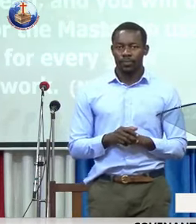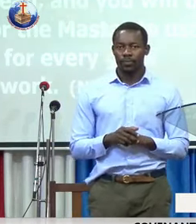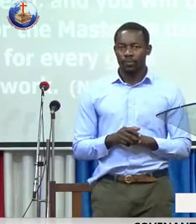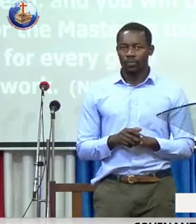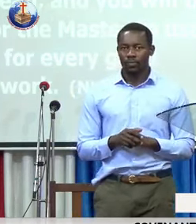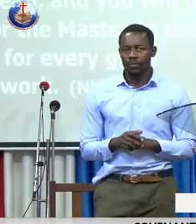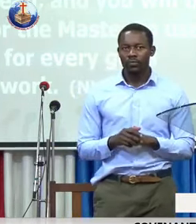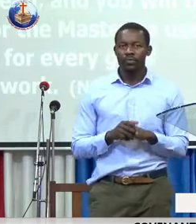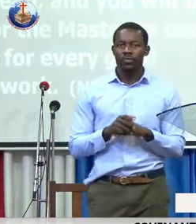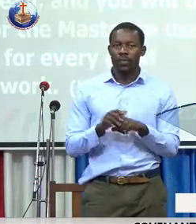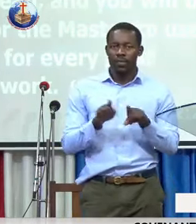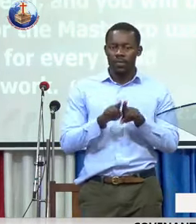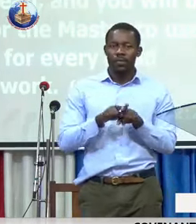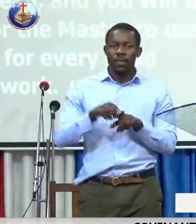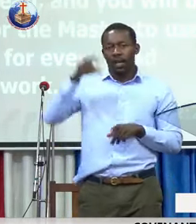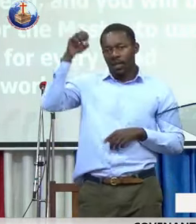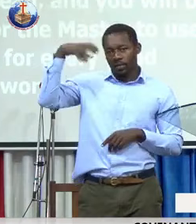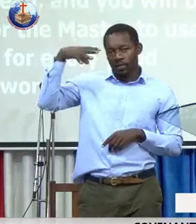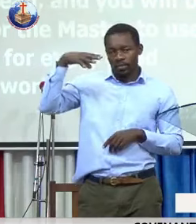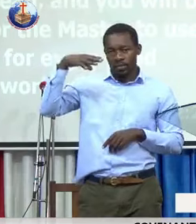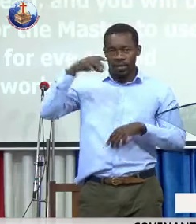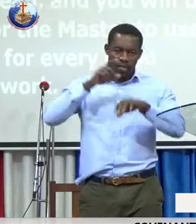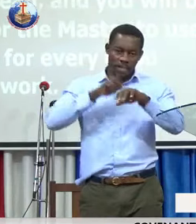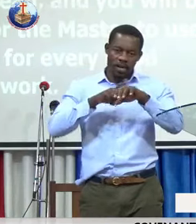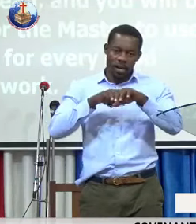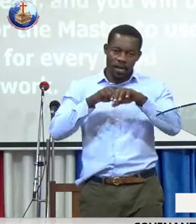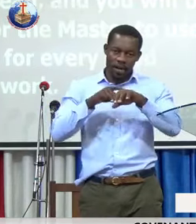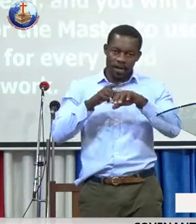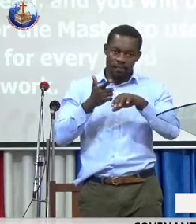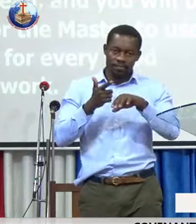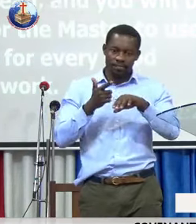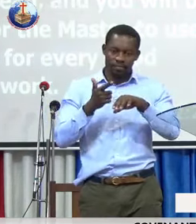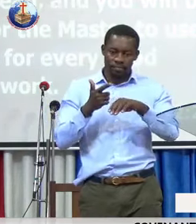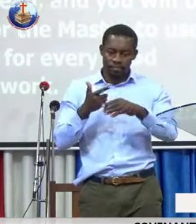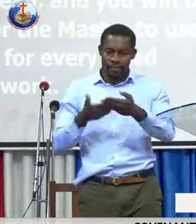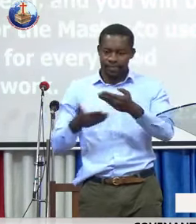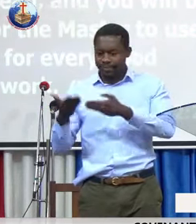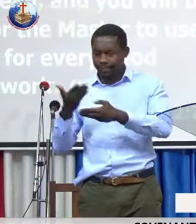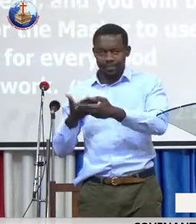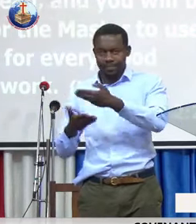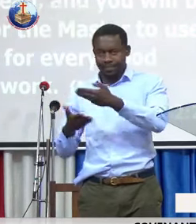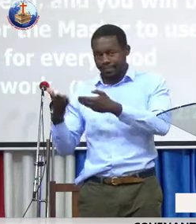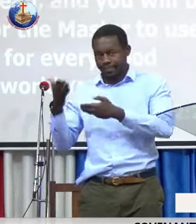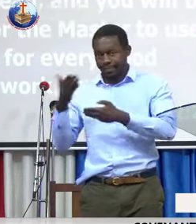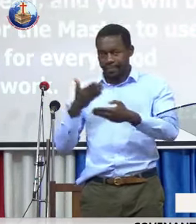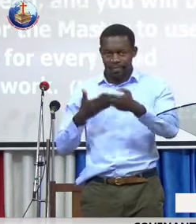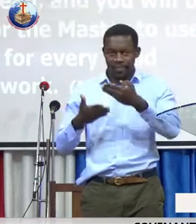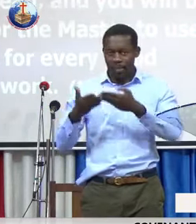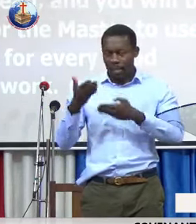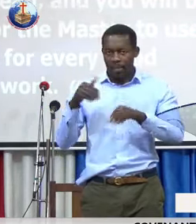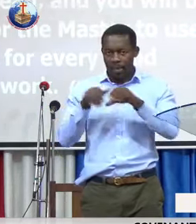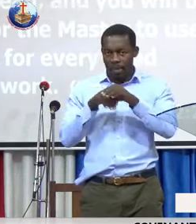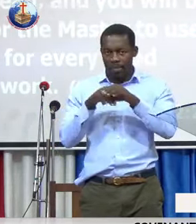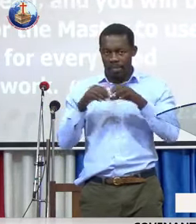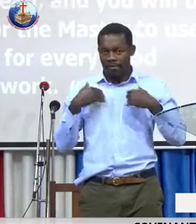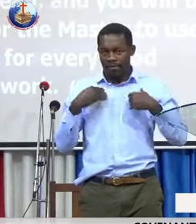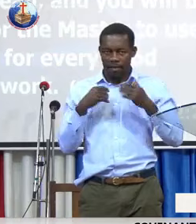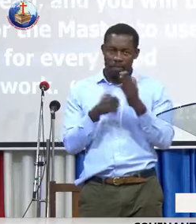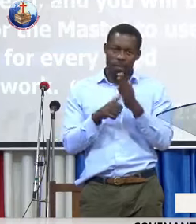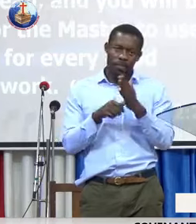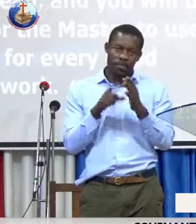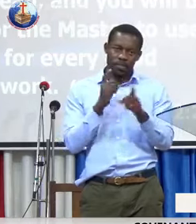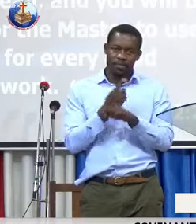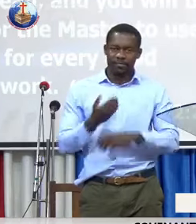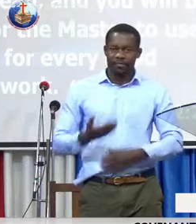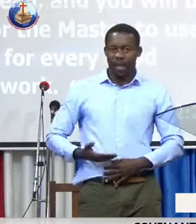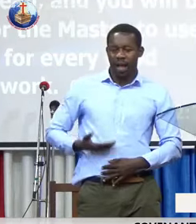we need to be a light even when we are handling difficult people. Na tunahitaji kuwa nuru hata wakati ambapo tunakabiliana na watu wagumu mno. Our anger